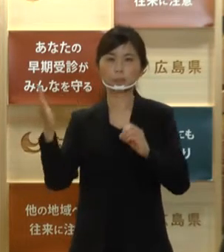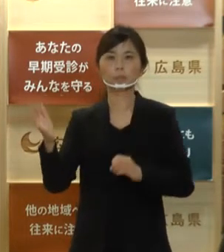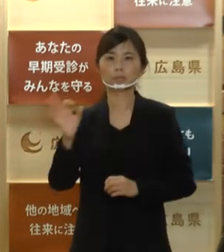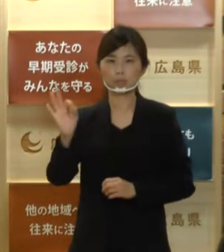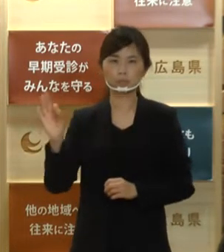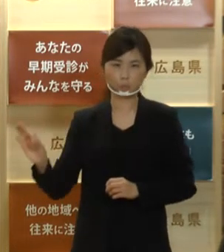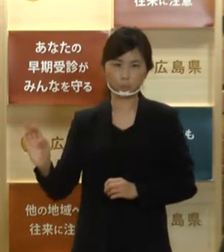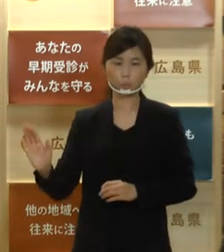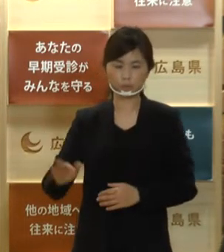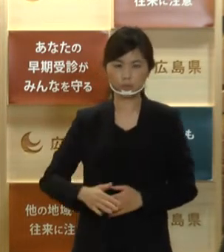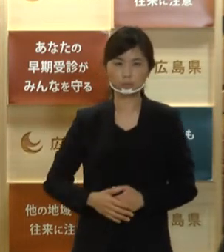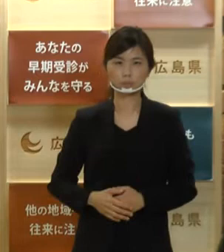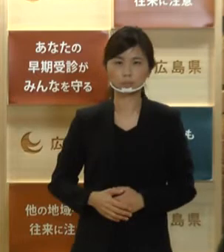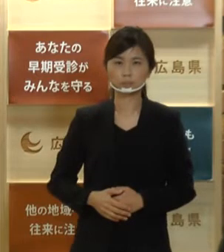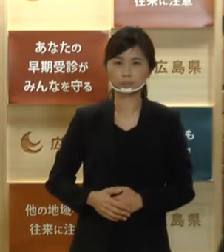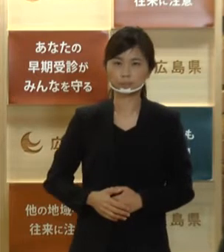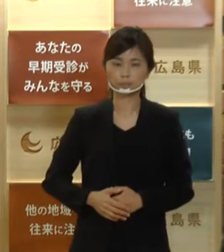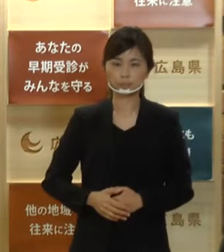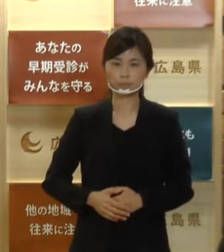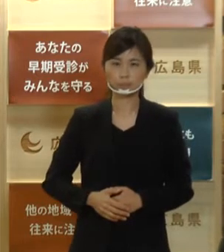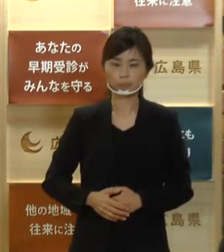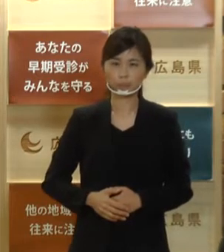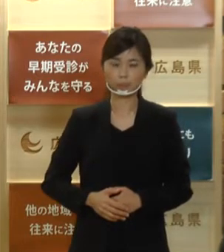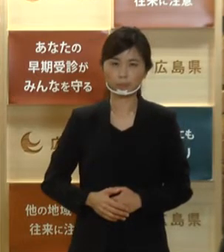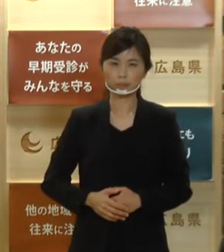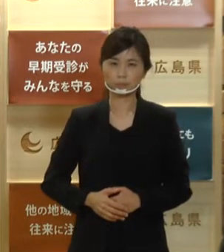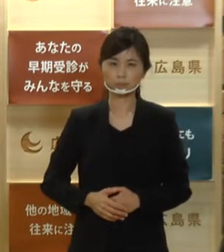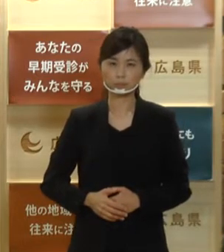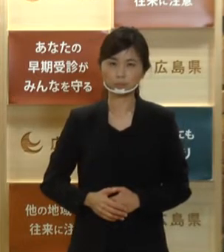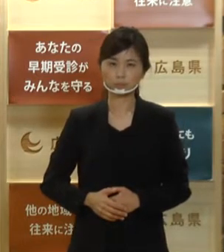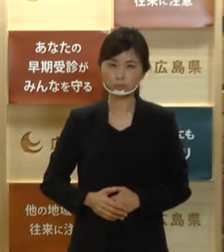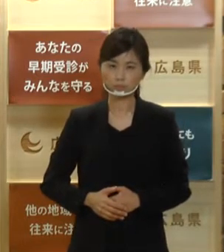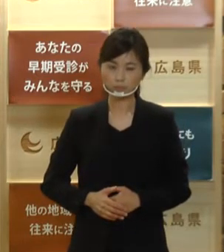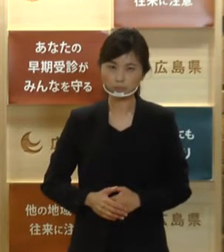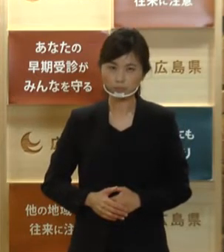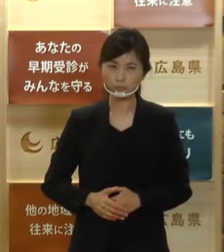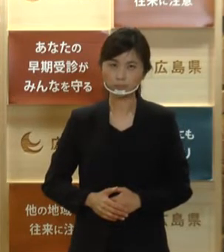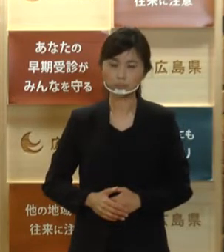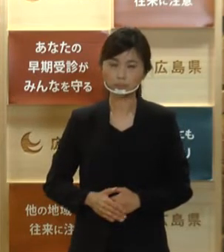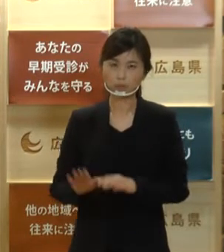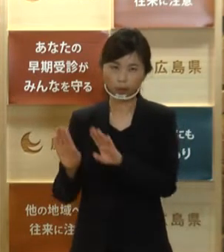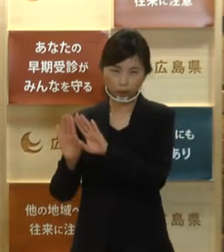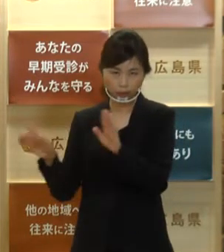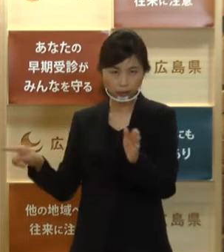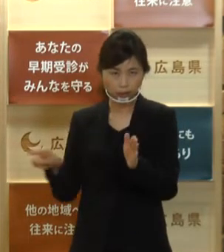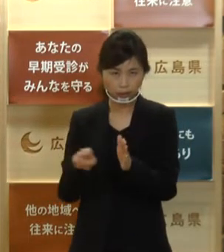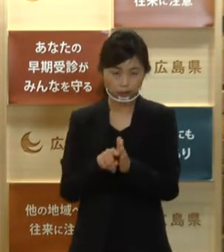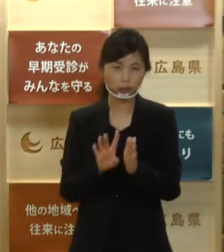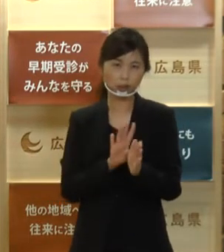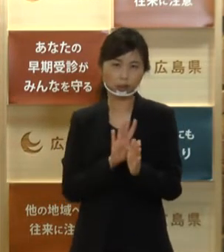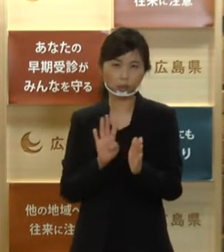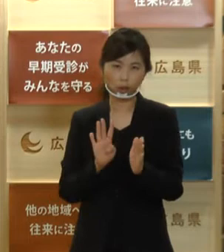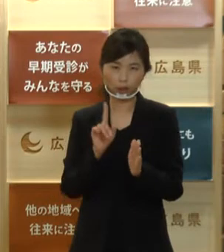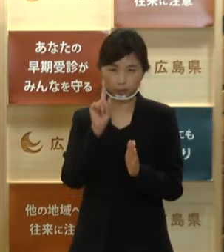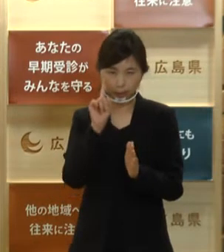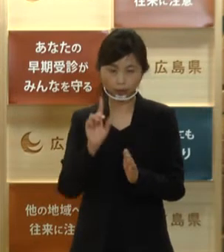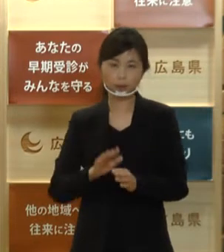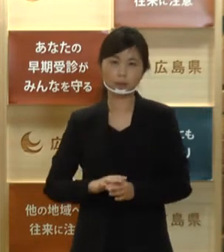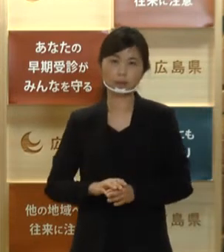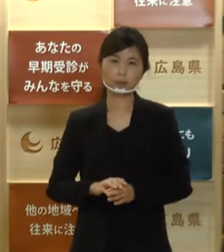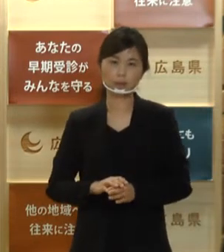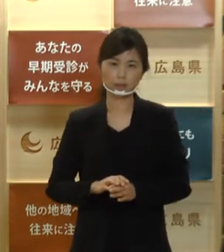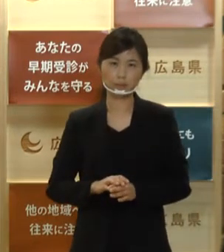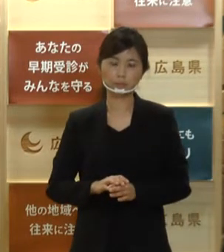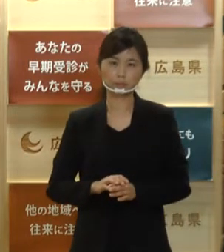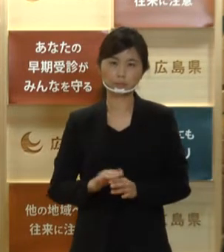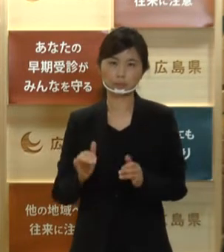となっています。で、開始から4日が経過したところですが、多くの皆さんに